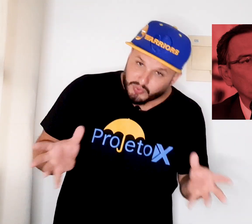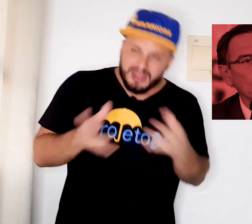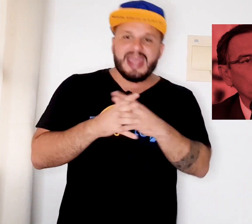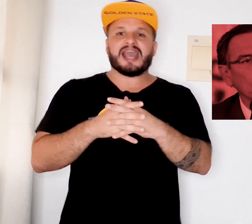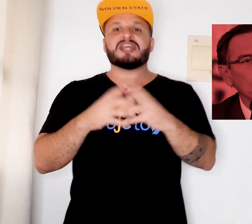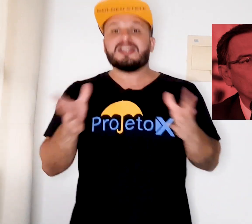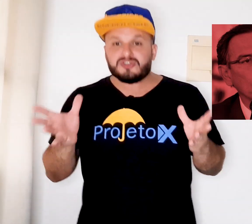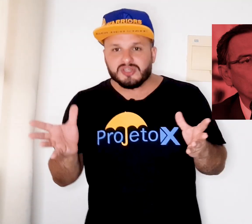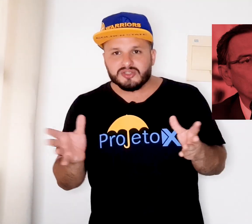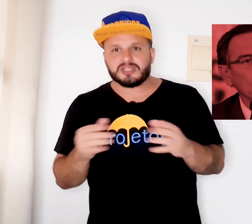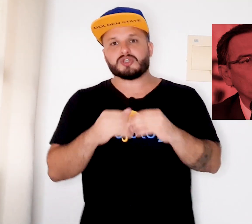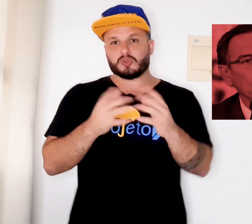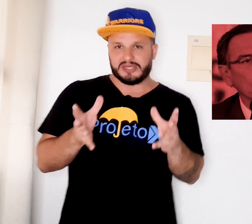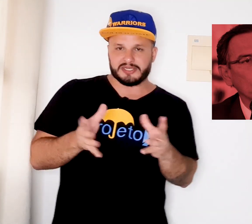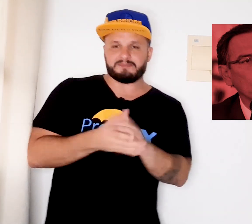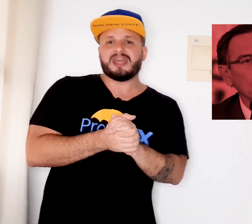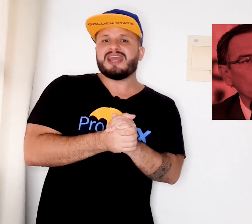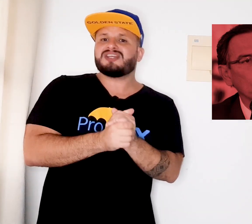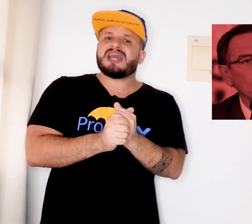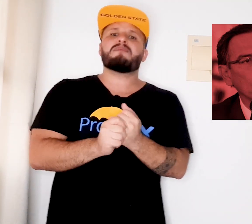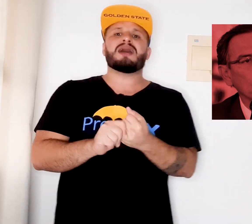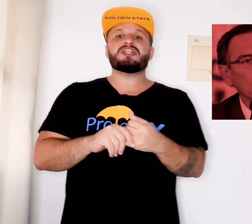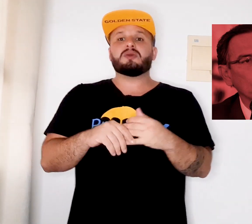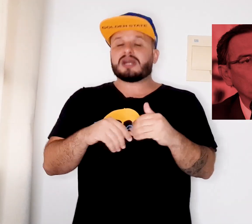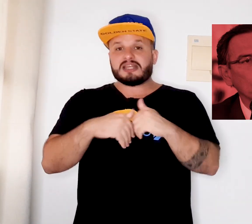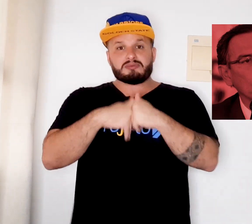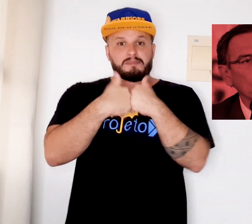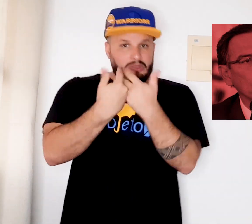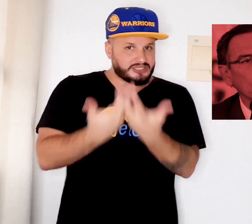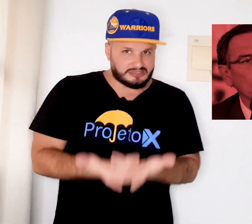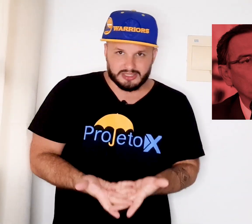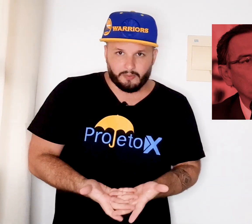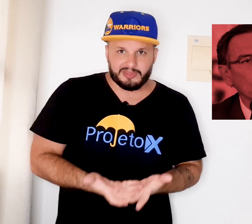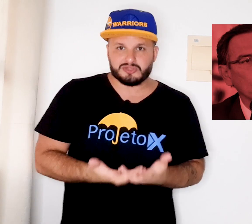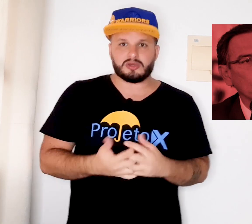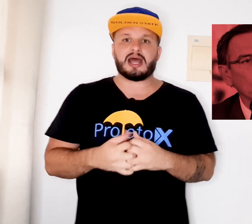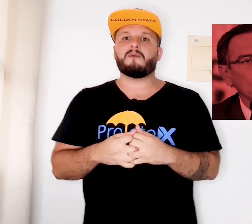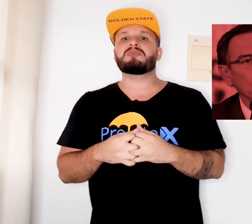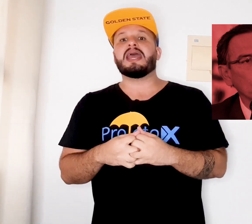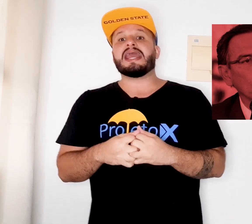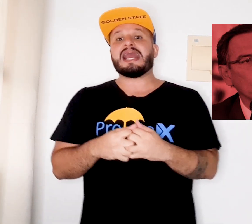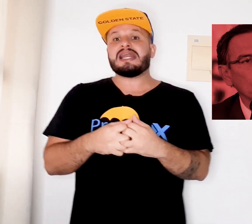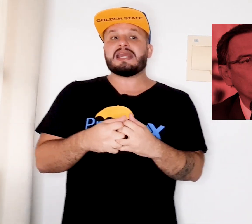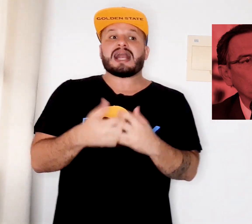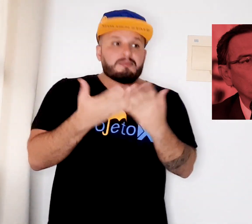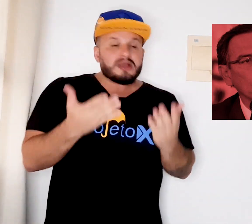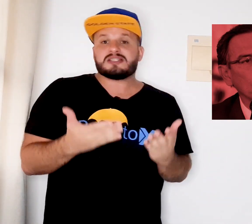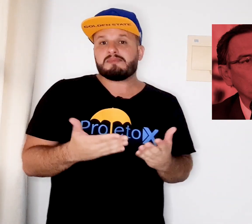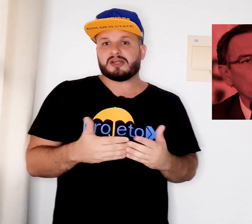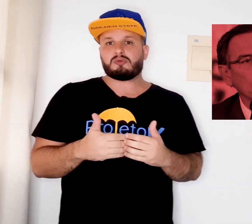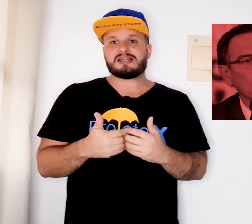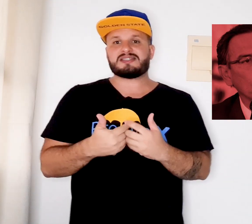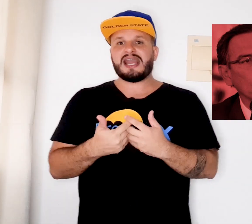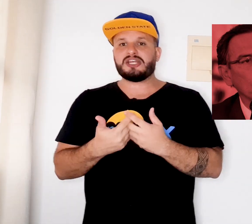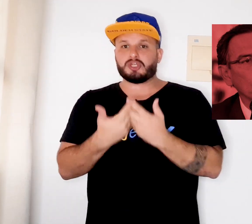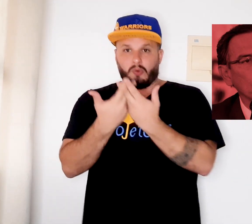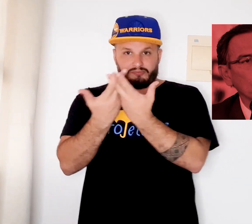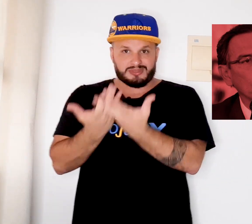é Richard Swing. Esse rapaz, que nunca teve uma projeção nacional, ele acabou recebendo uma série de